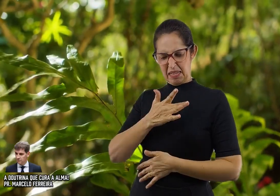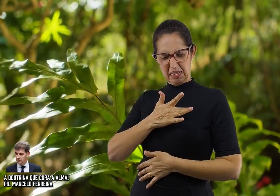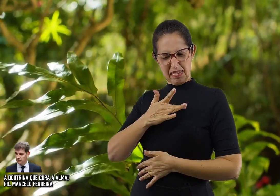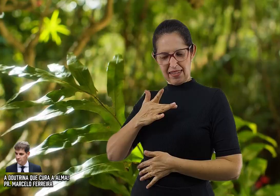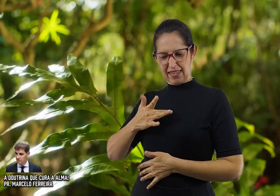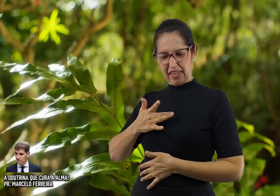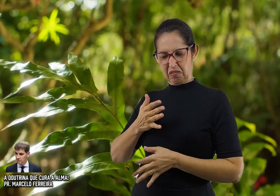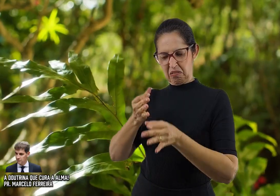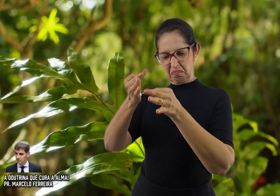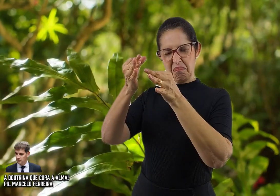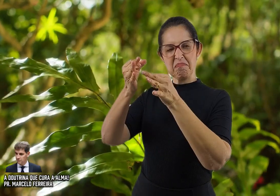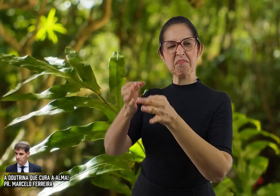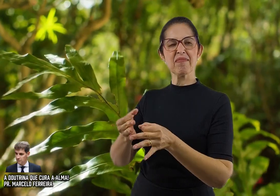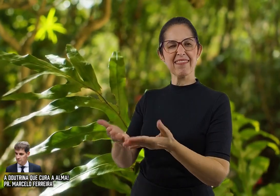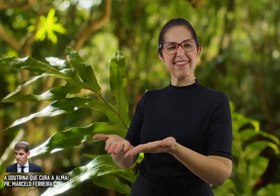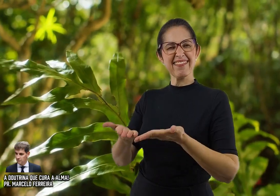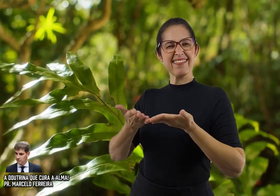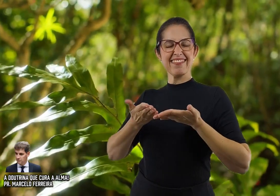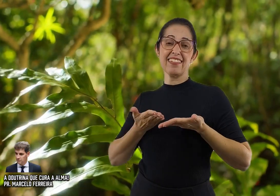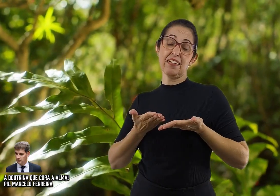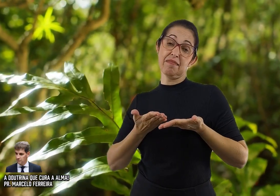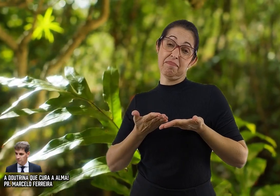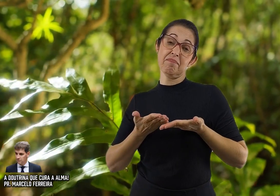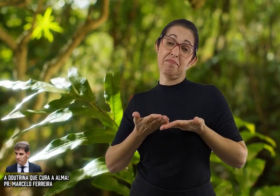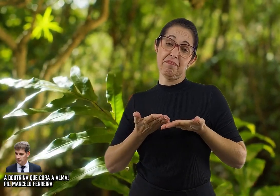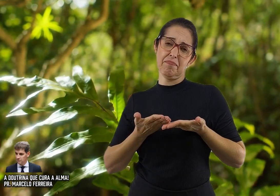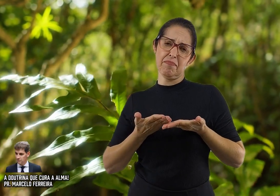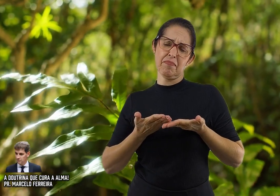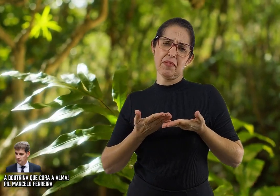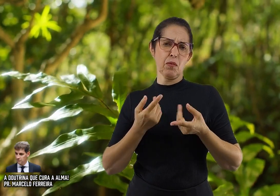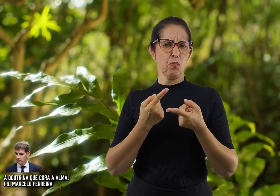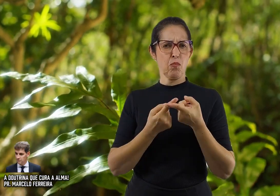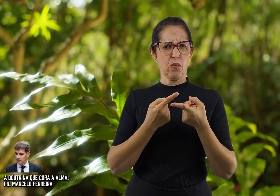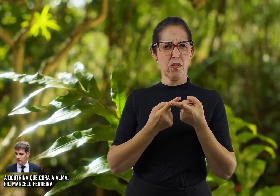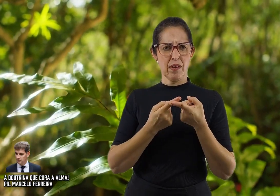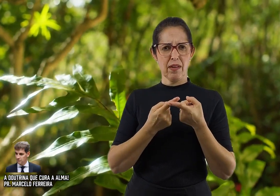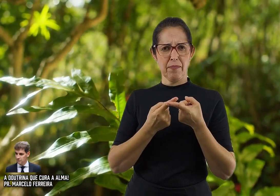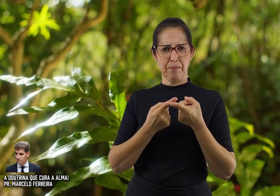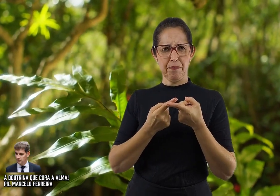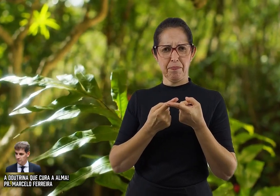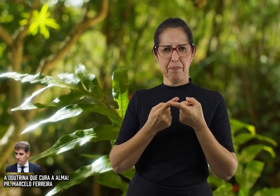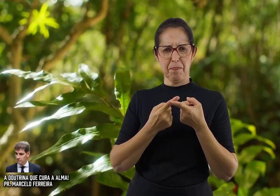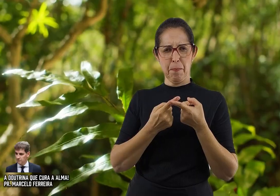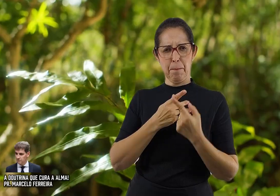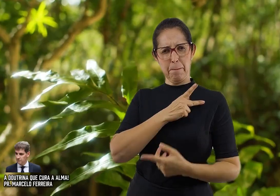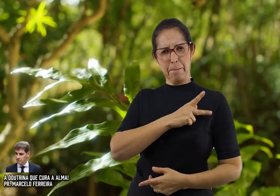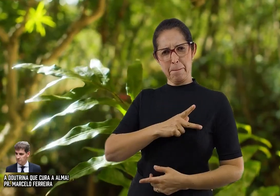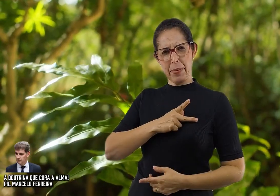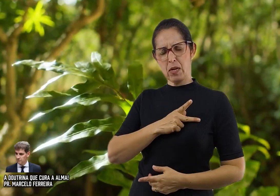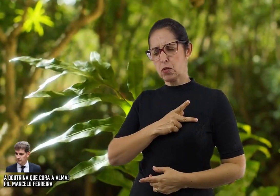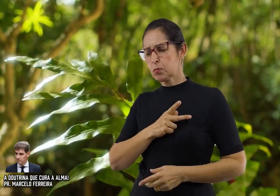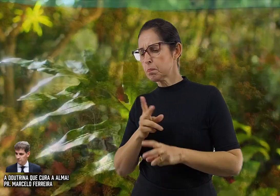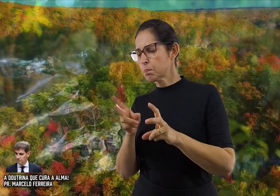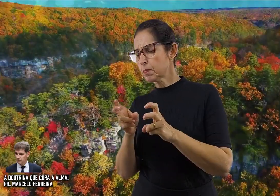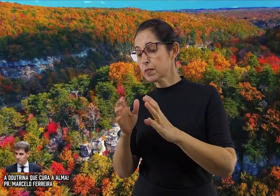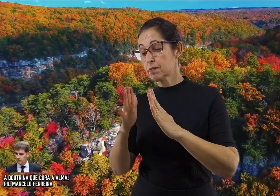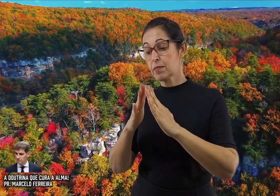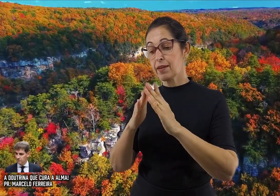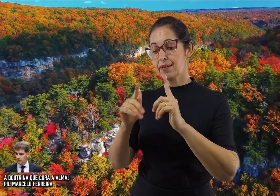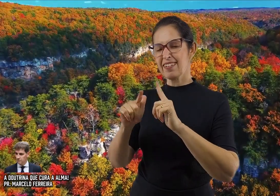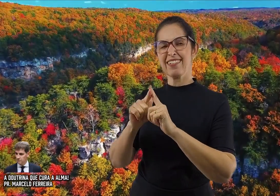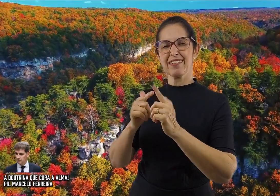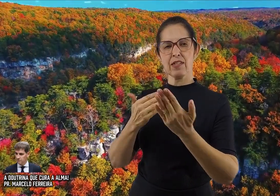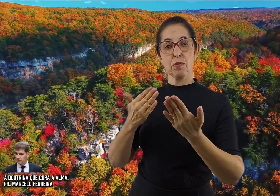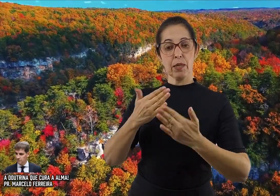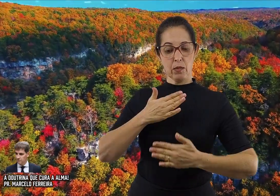saudável. O que Paulo, lógico que Paulo já estava olhando para a igreja como corpo. Paulo está vendo a